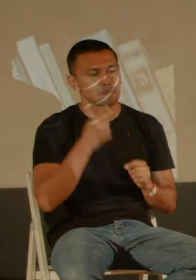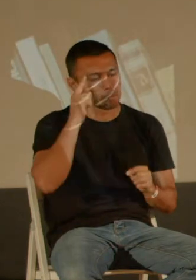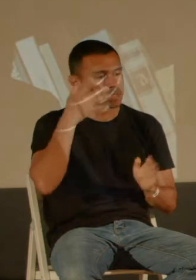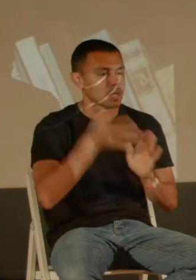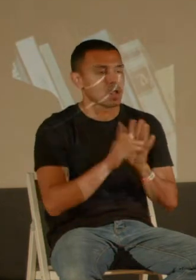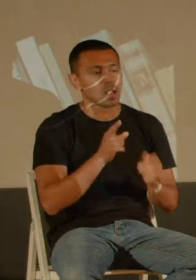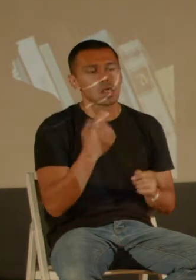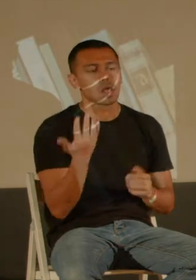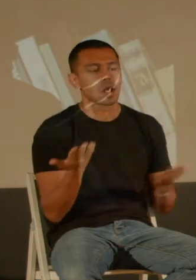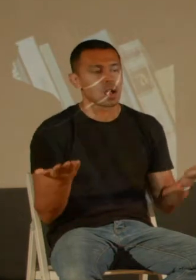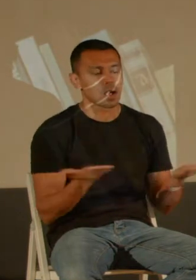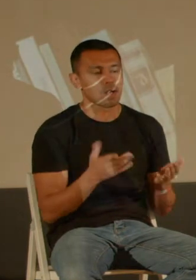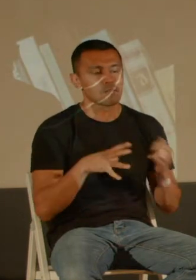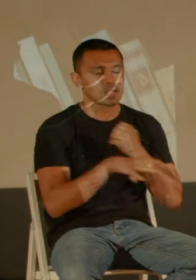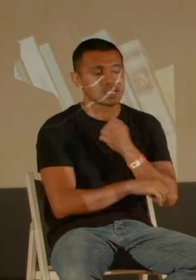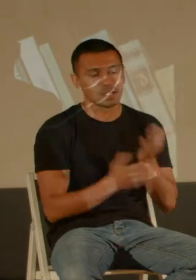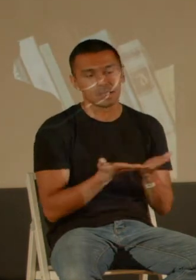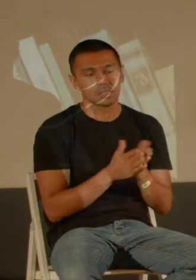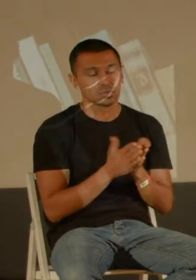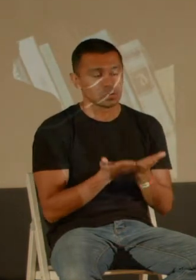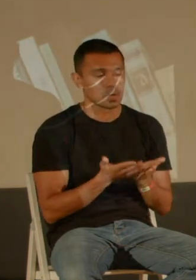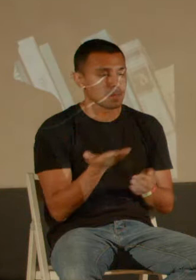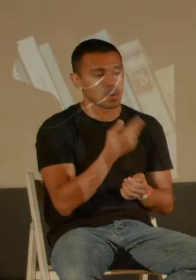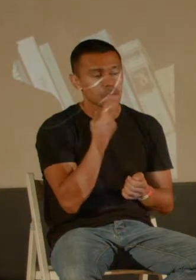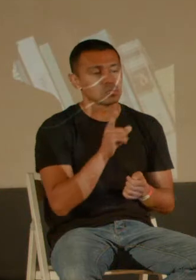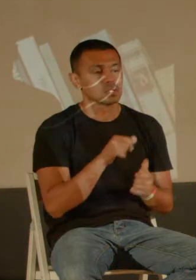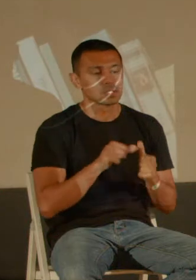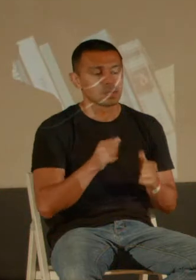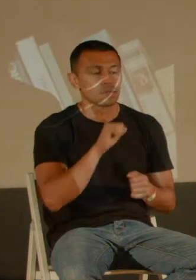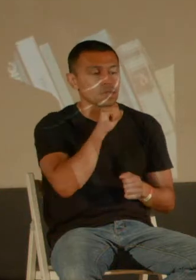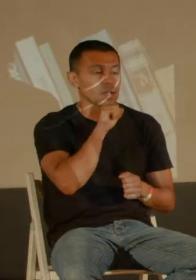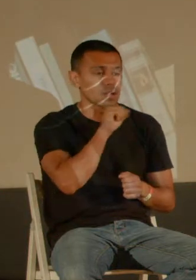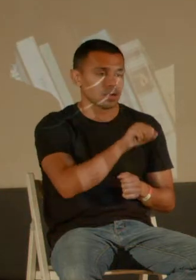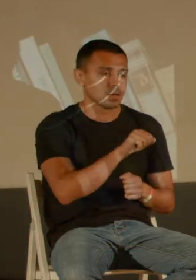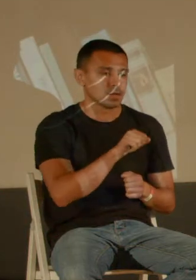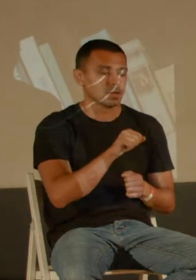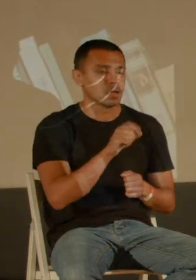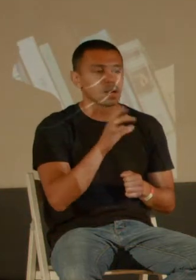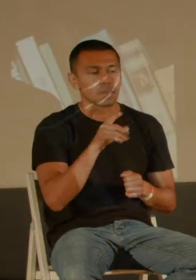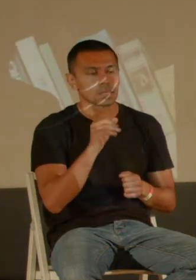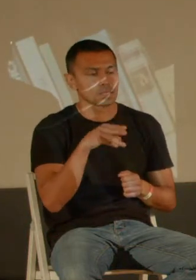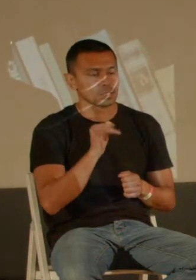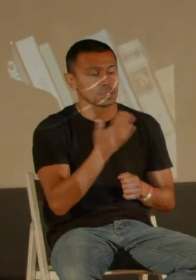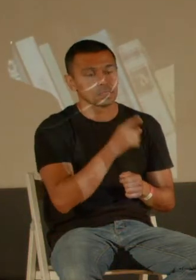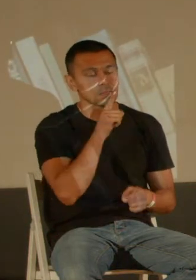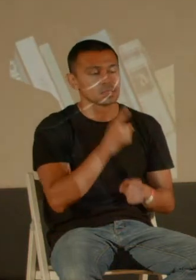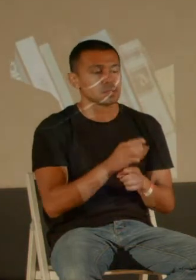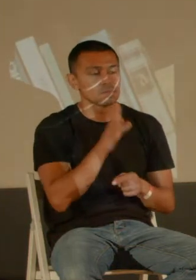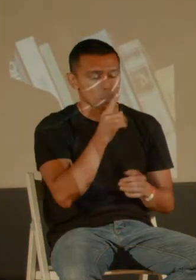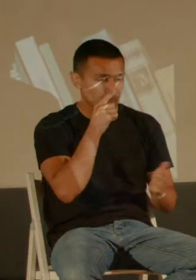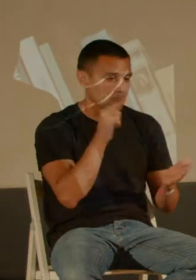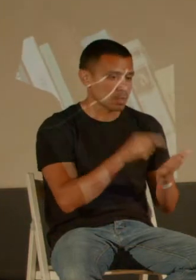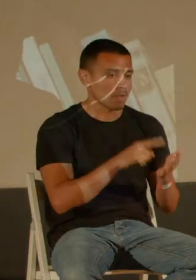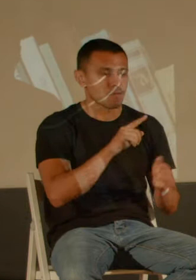яка, власне, в кінці книжки ми бачимо, що саме завдяки Ребеці, її сестрі, Керолайн